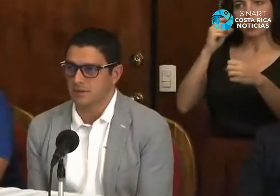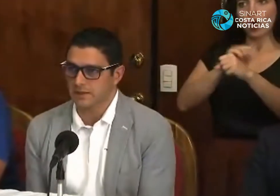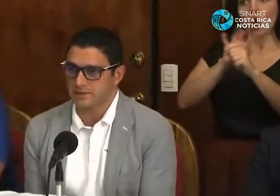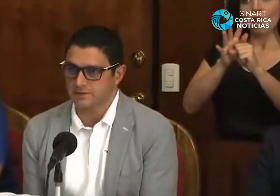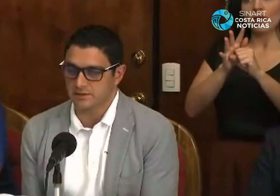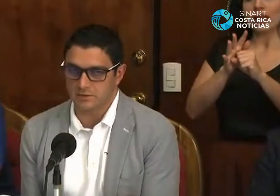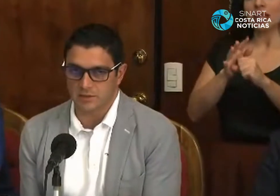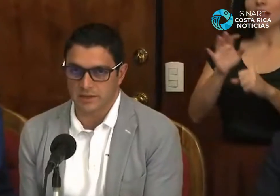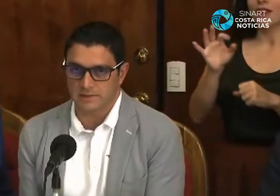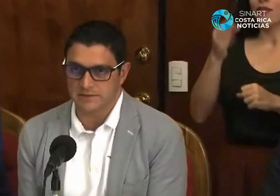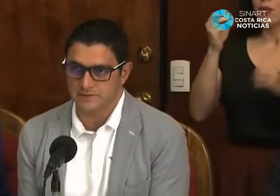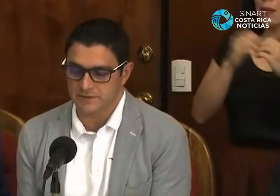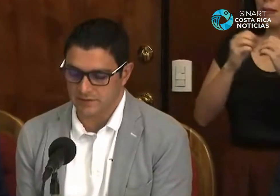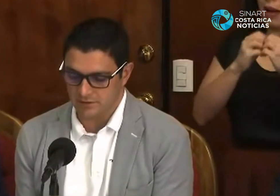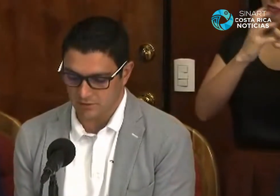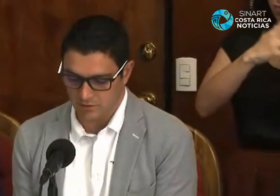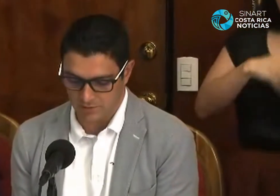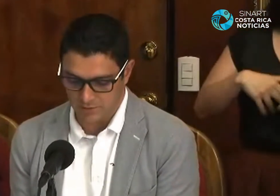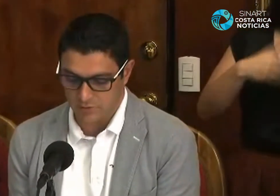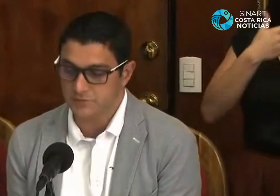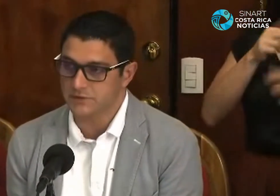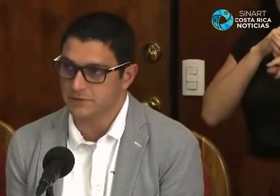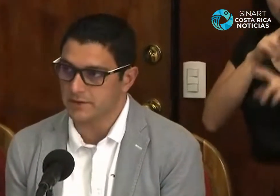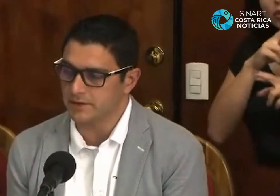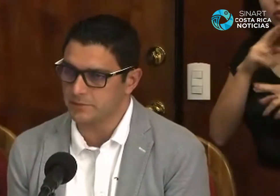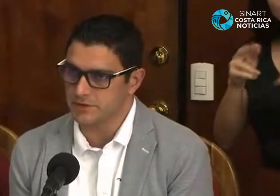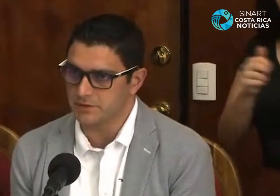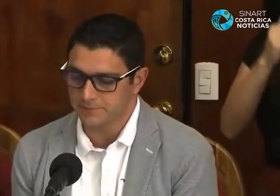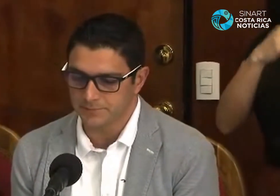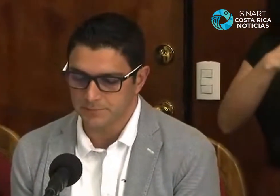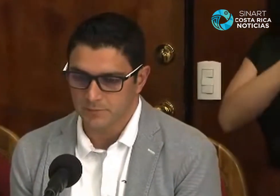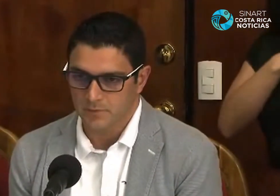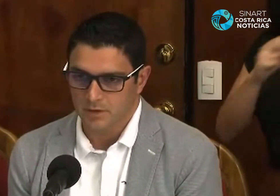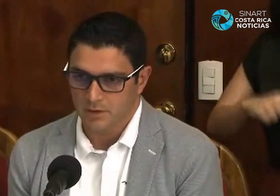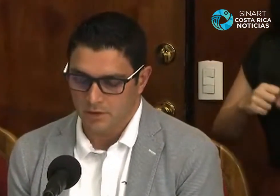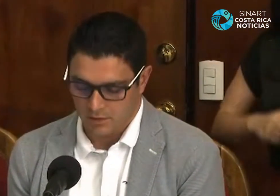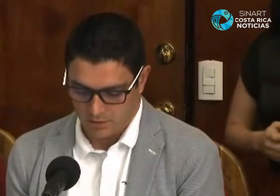de la forma más articulada, más eficiente, con la mayor responsabilidad posible.